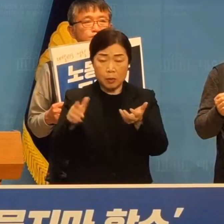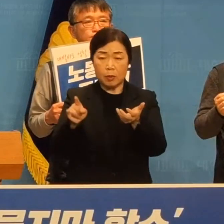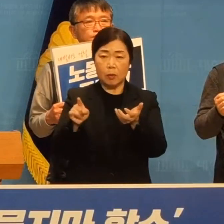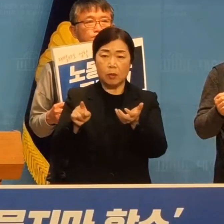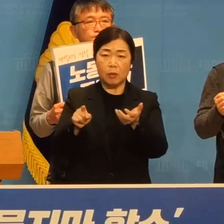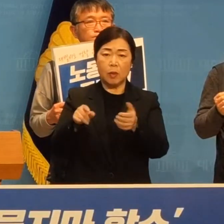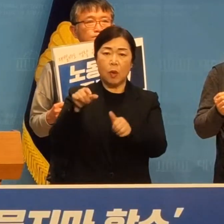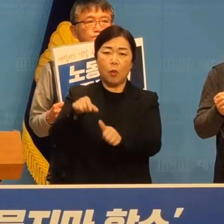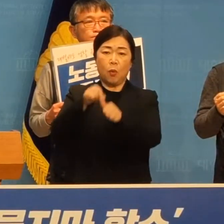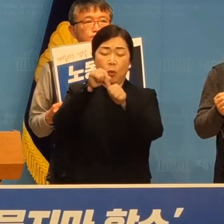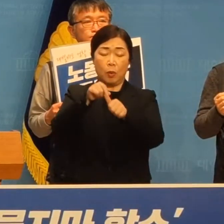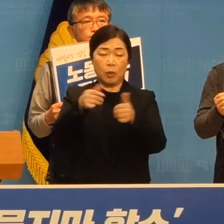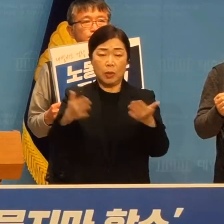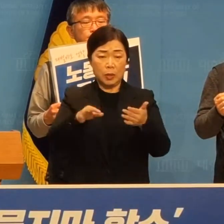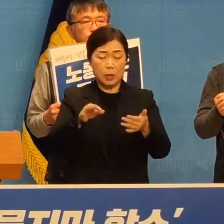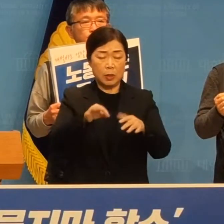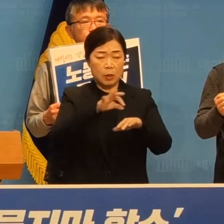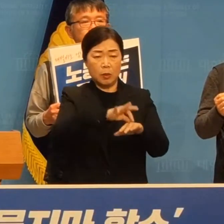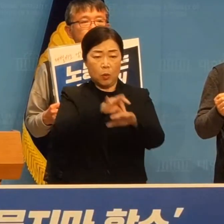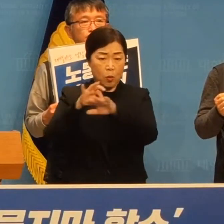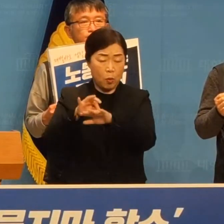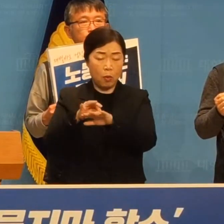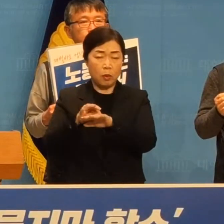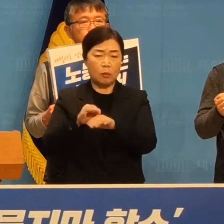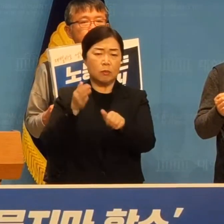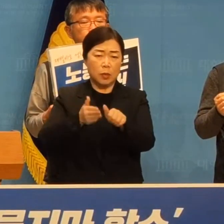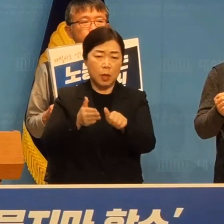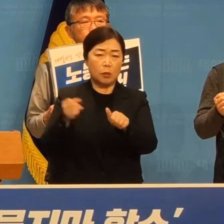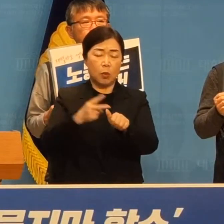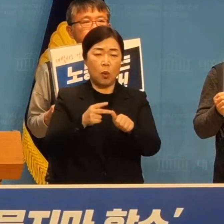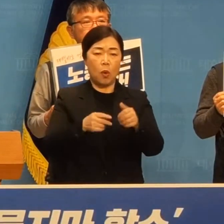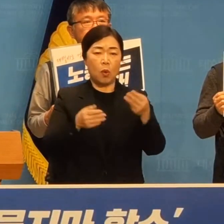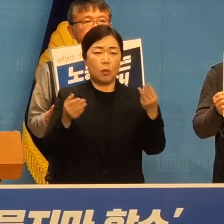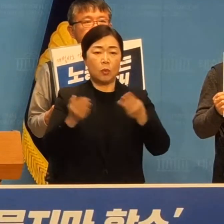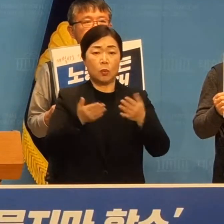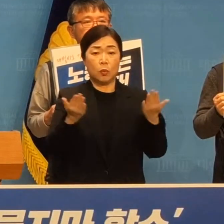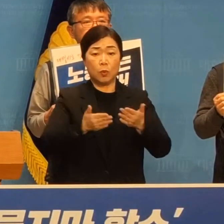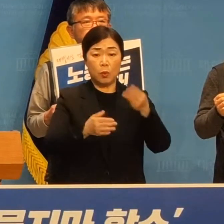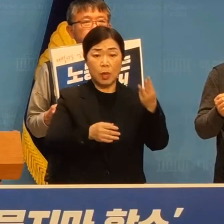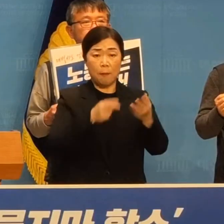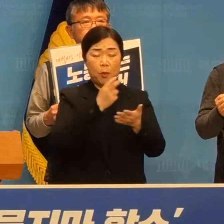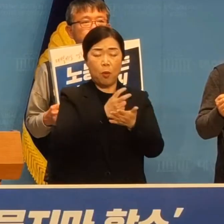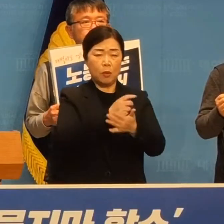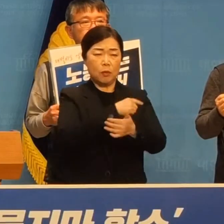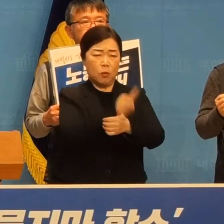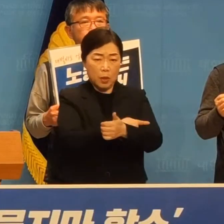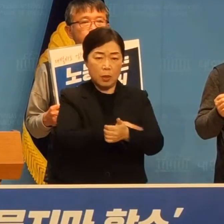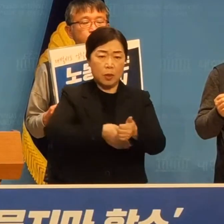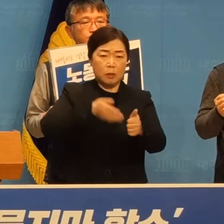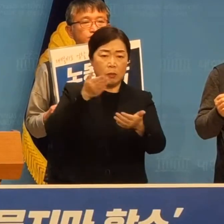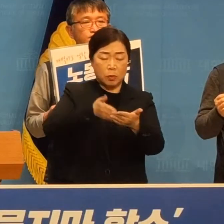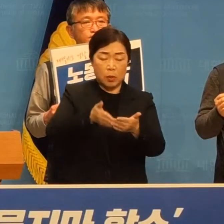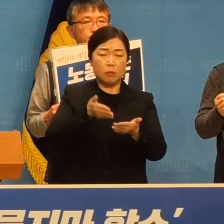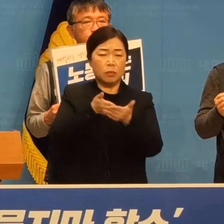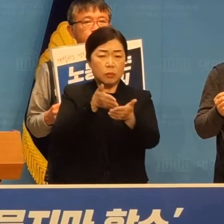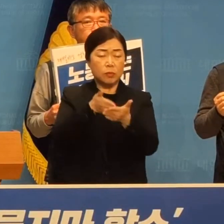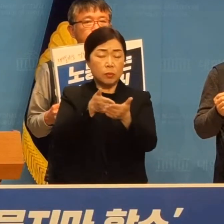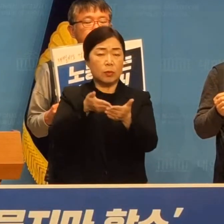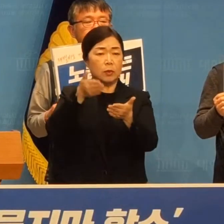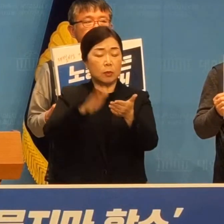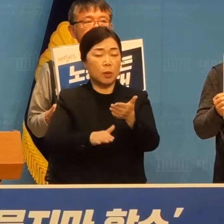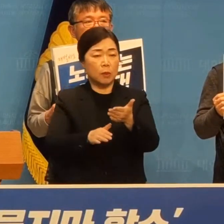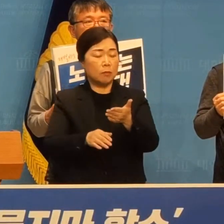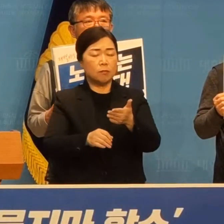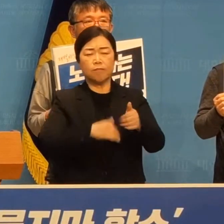3권 보장을 요구하며 투쟁했습니다. 그리고 수많은 대리점 대표들이 그 조합원들을